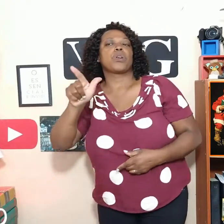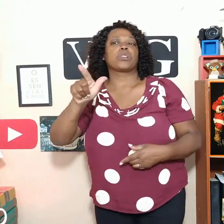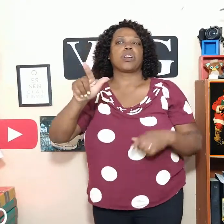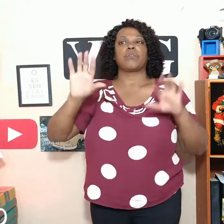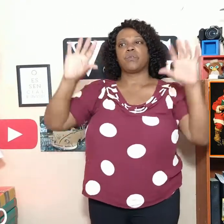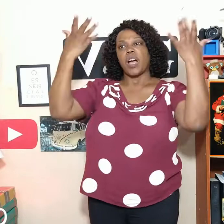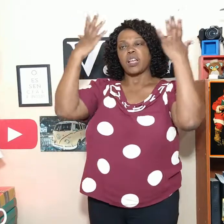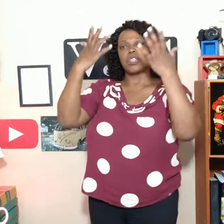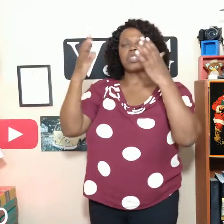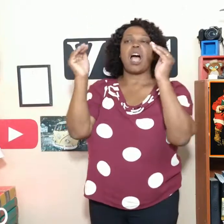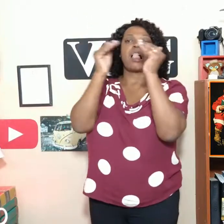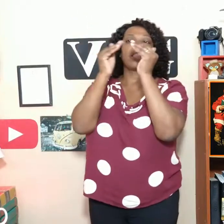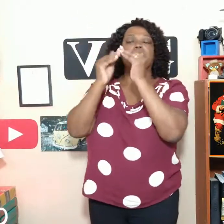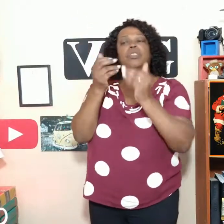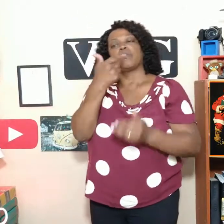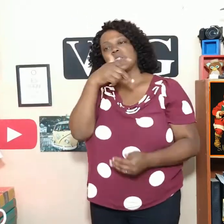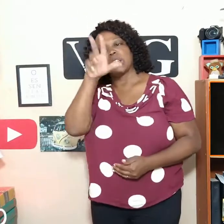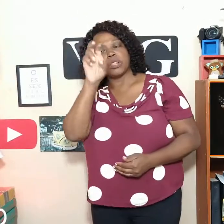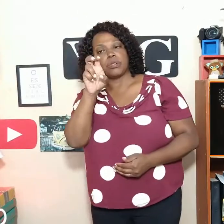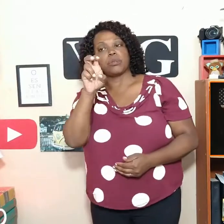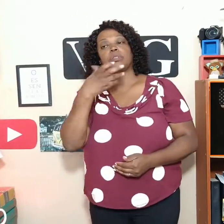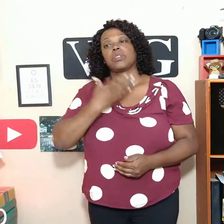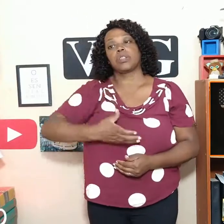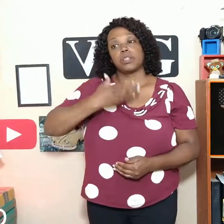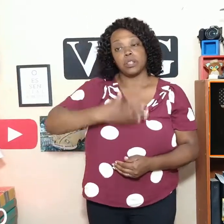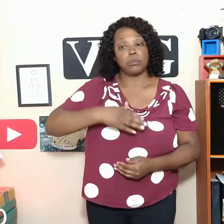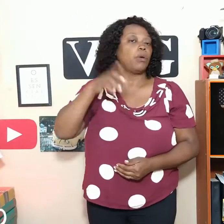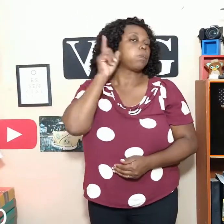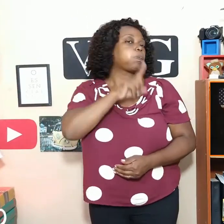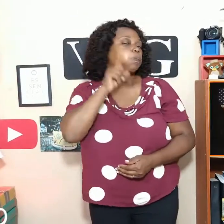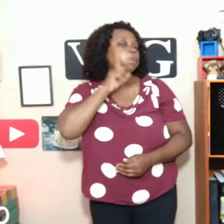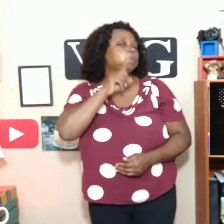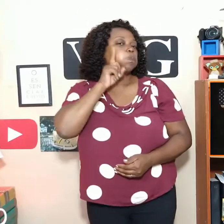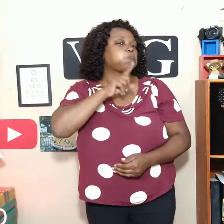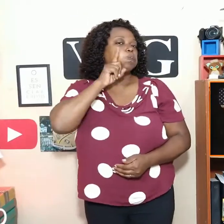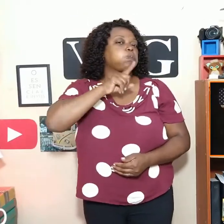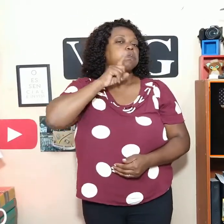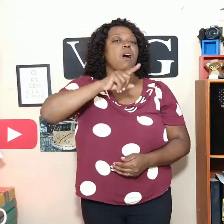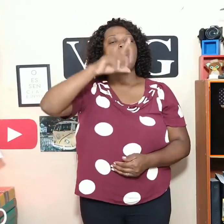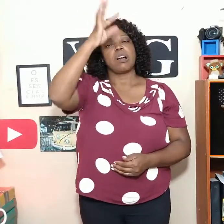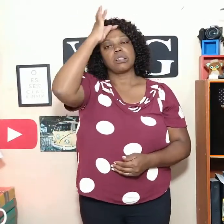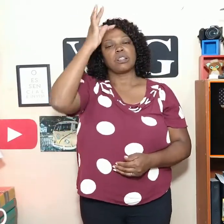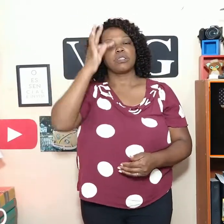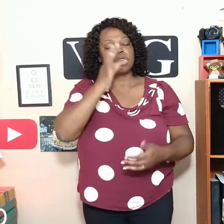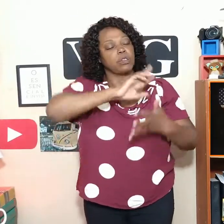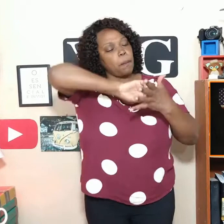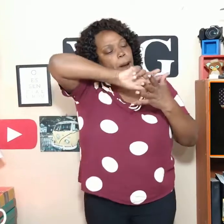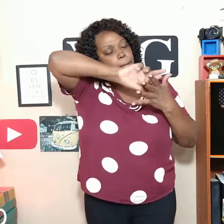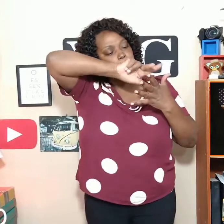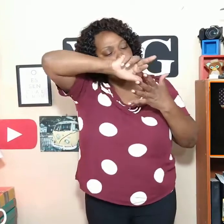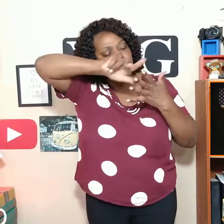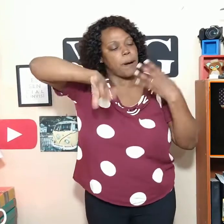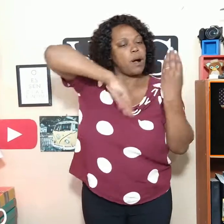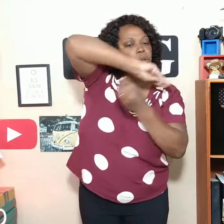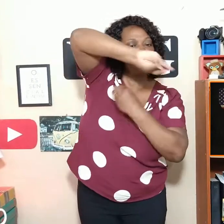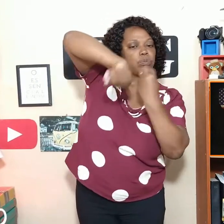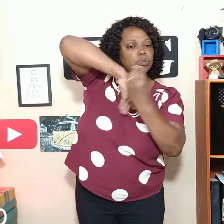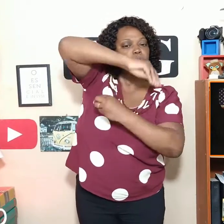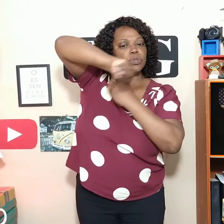associadas ao dia 25 de dezembro. Será nos Estados Unidos em que essas várias tradições e heranças folclóricas vão começar a se misturar, devido